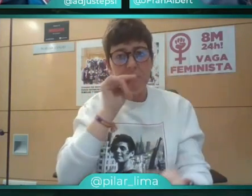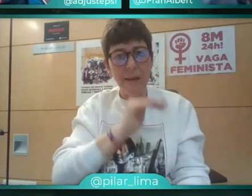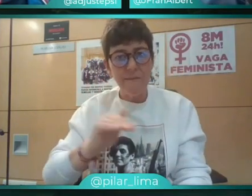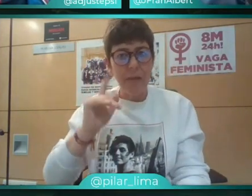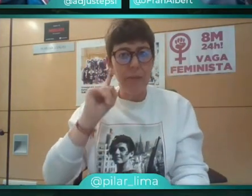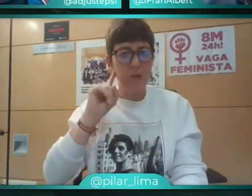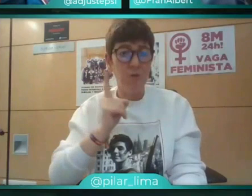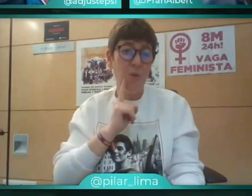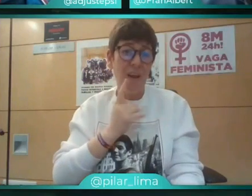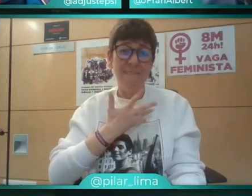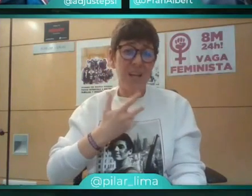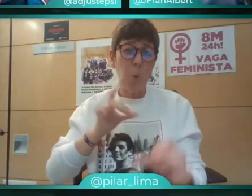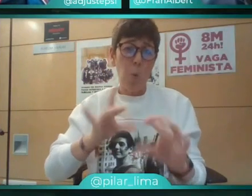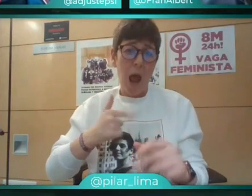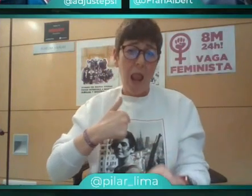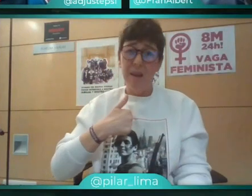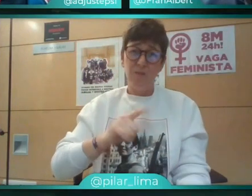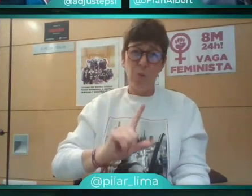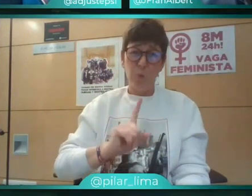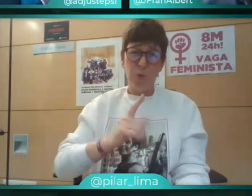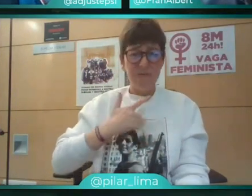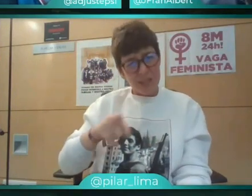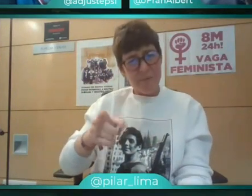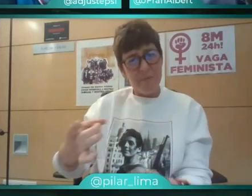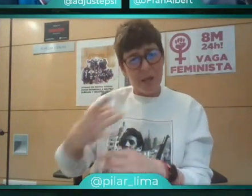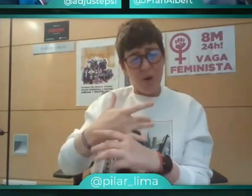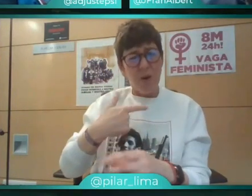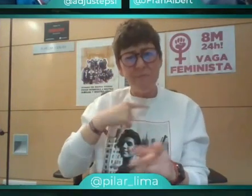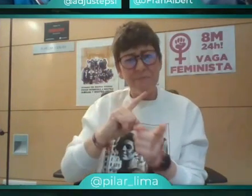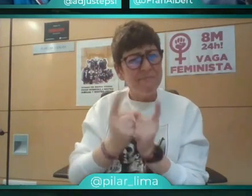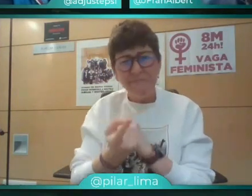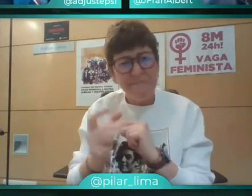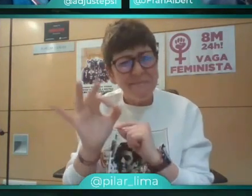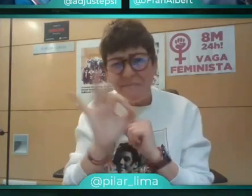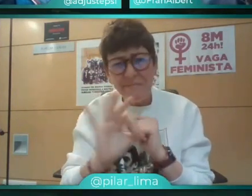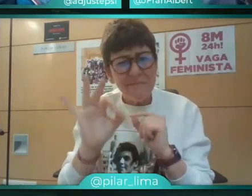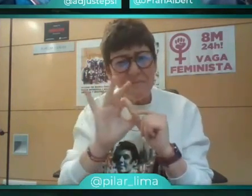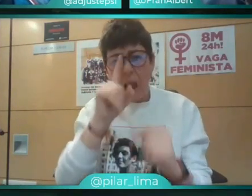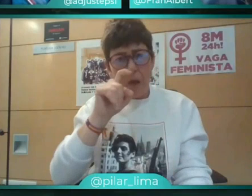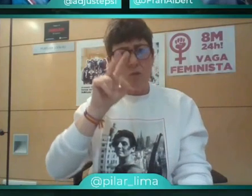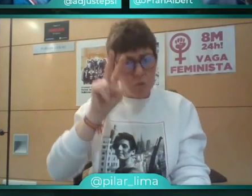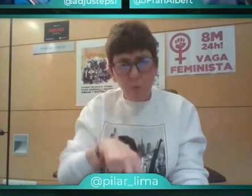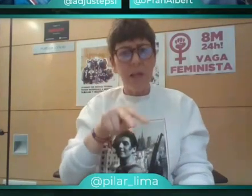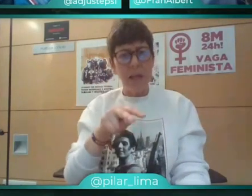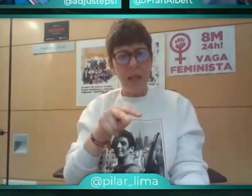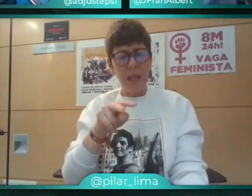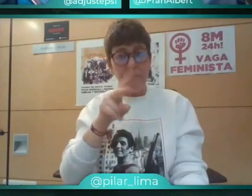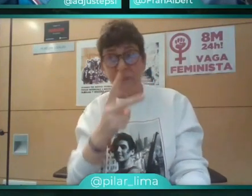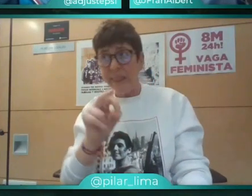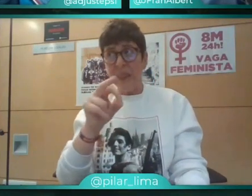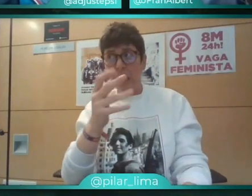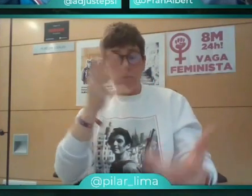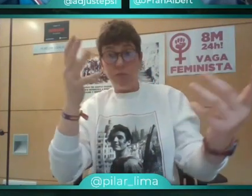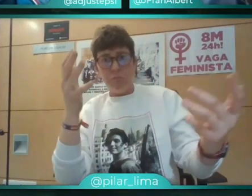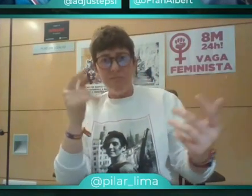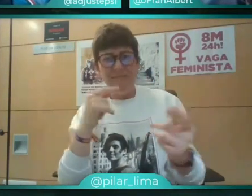luchar por el ámbito educativo porque los niños y las niñas sordas tuvieron educación no como la que yo tuve en el momento sino que fuera mucho mejor una